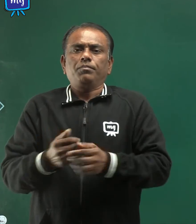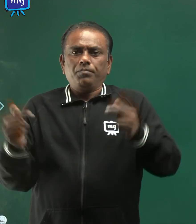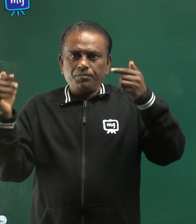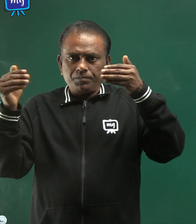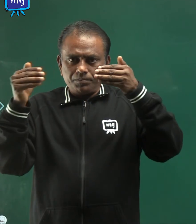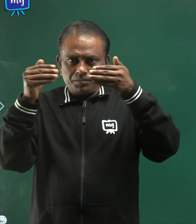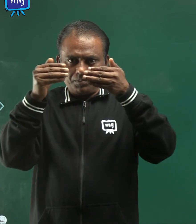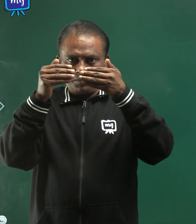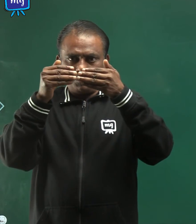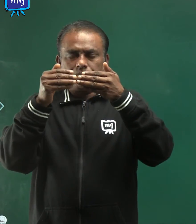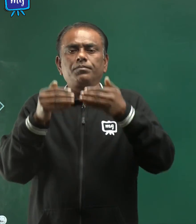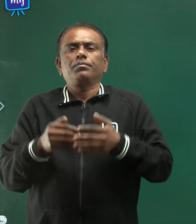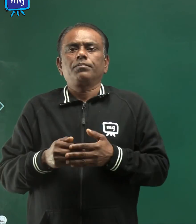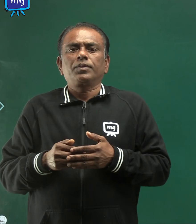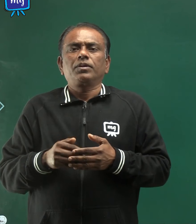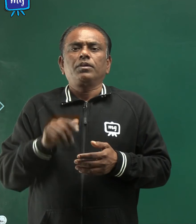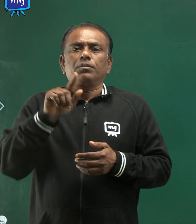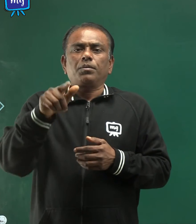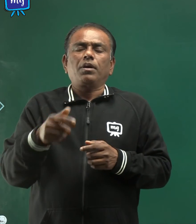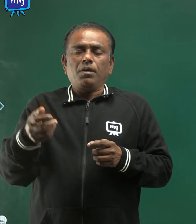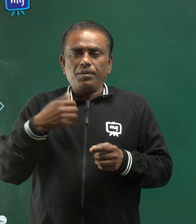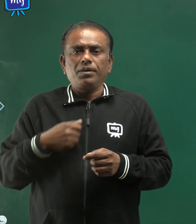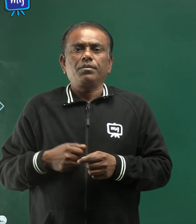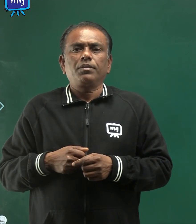मिलाया। इस प्रकार हमें